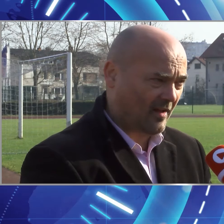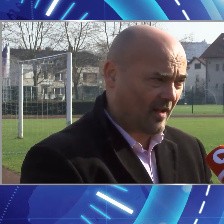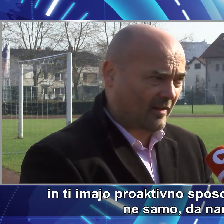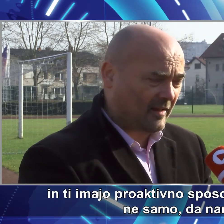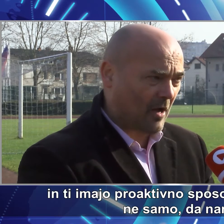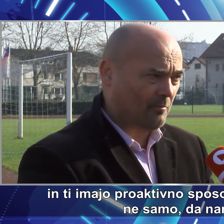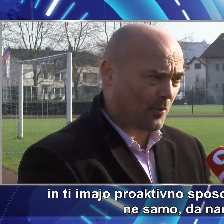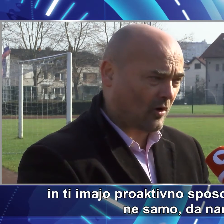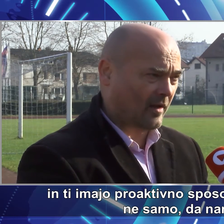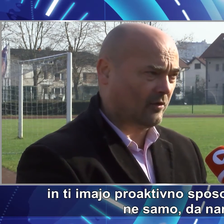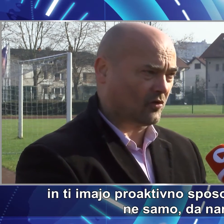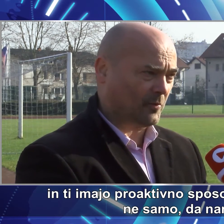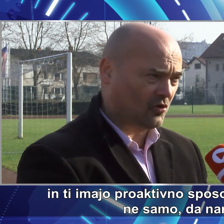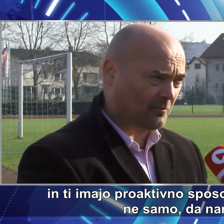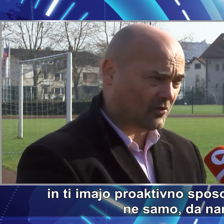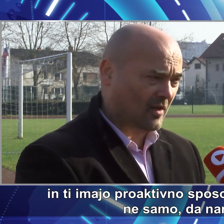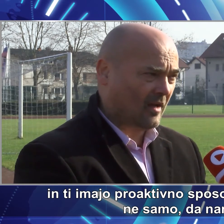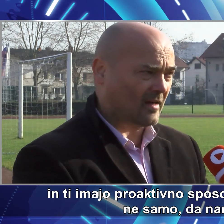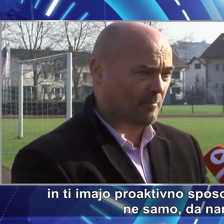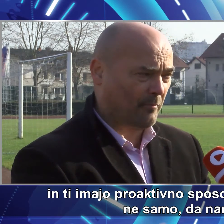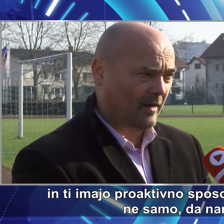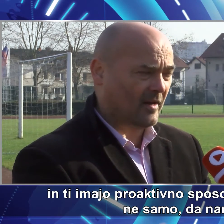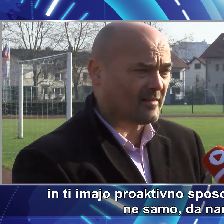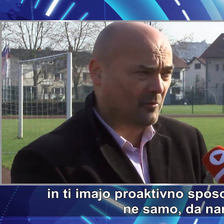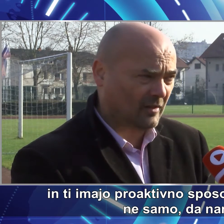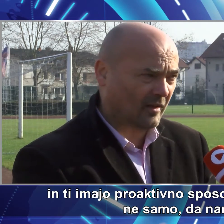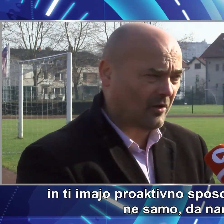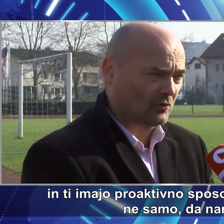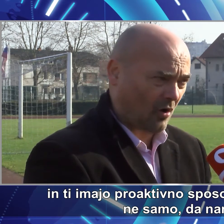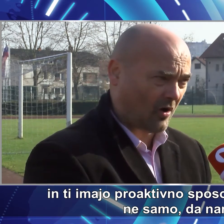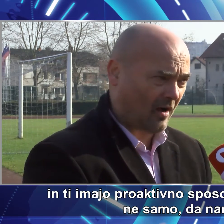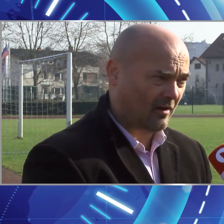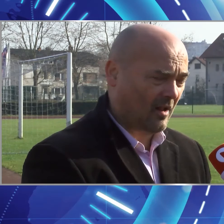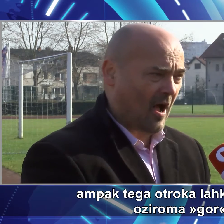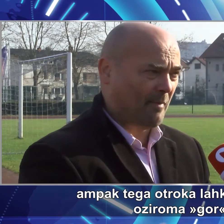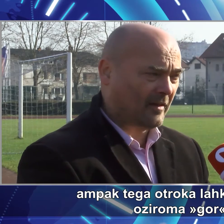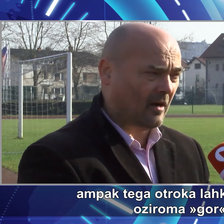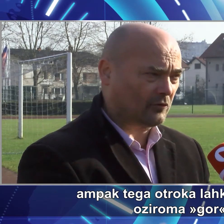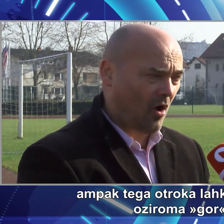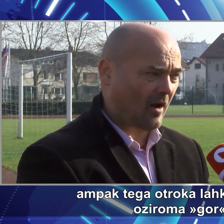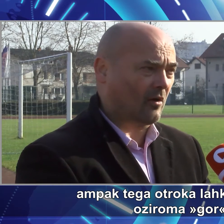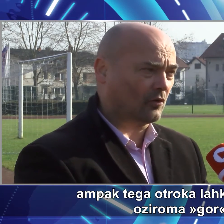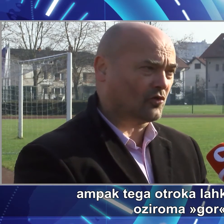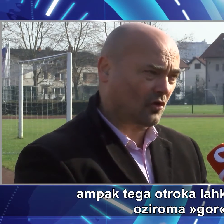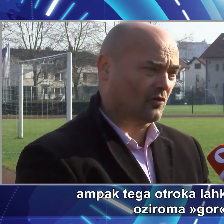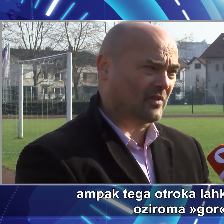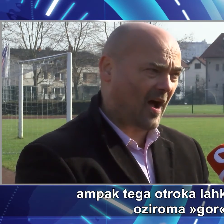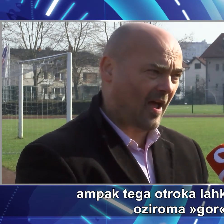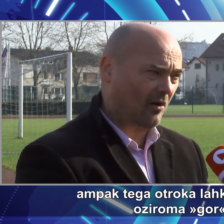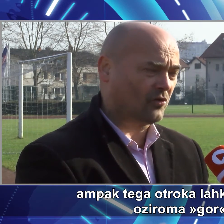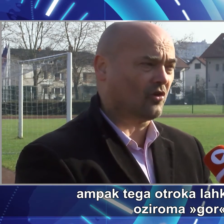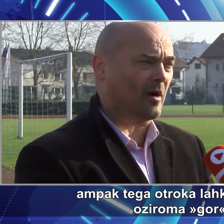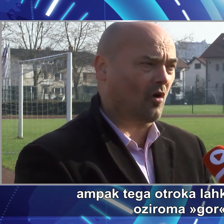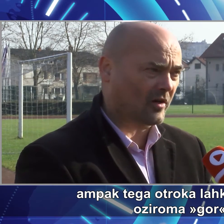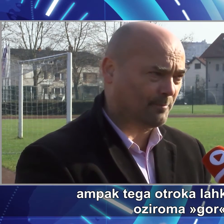ženske. In ti imajo prokreativno sposobnost, kar zdaj pomeni ne samo, da naredijo otroka, ampak tega otroka lahko dostojno